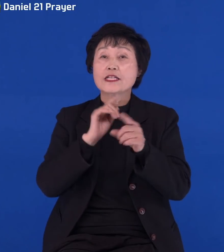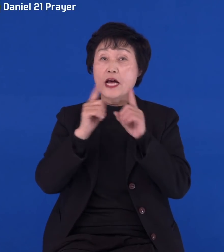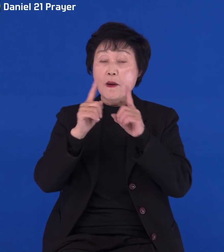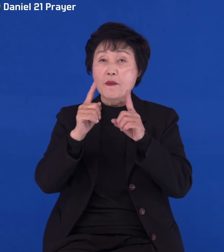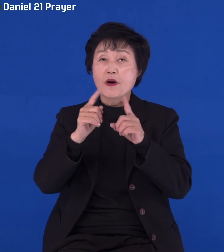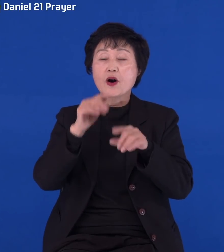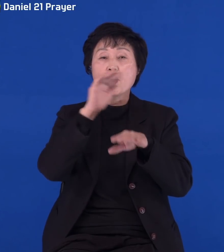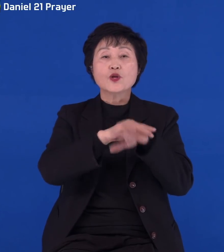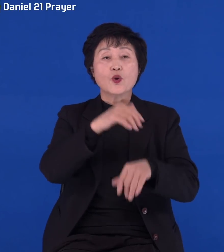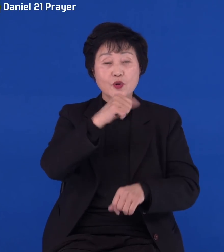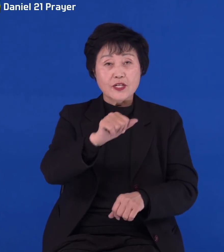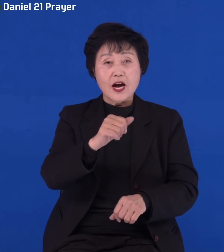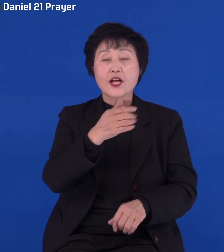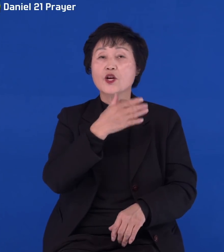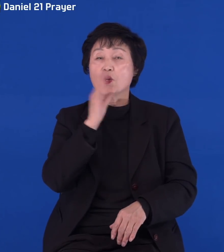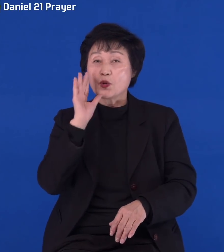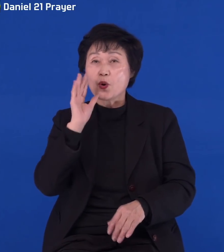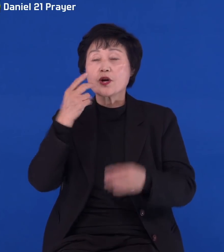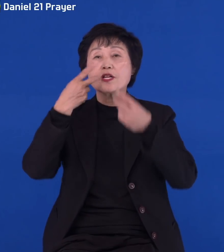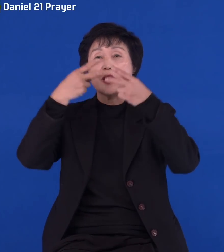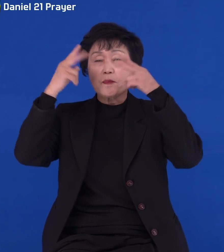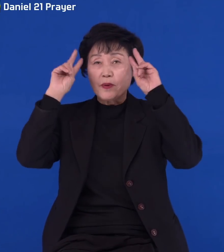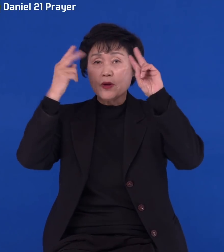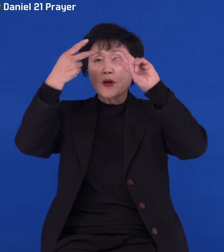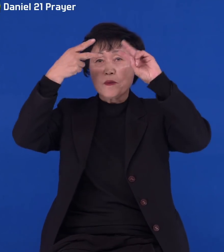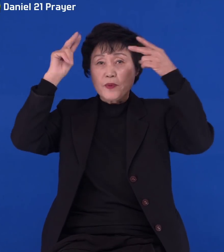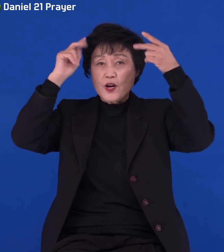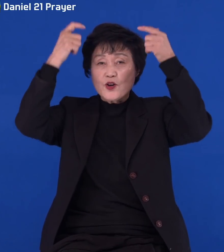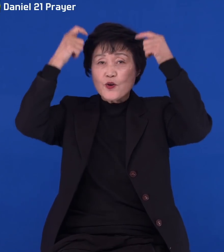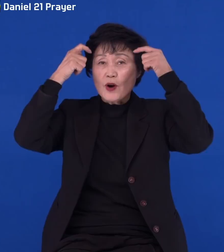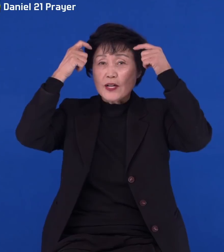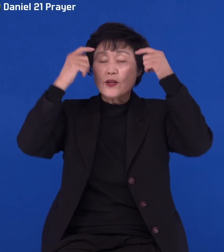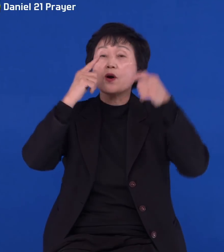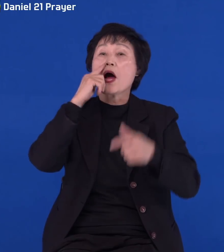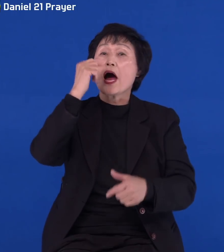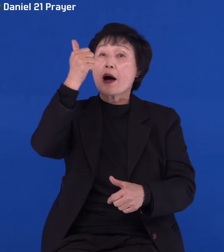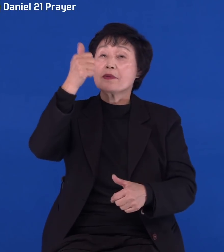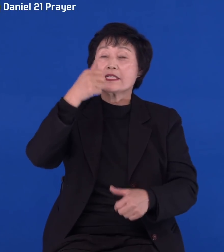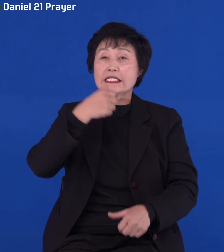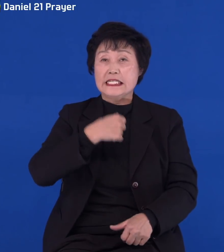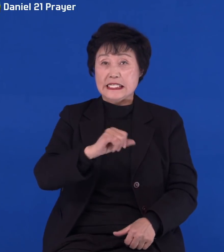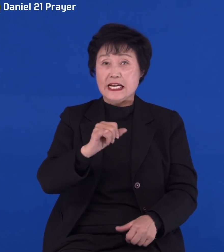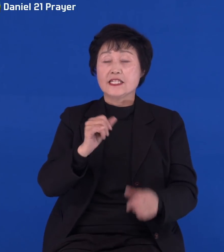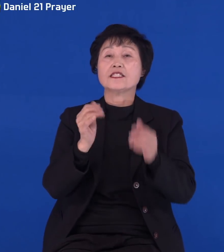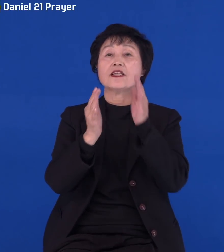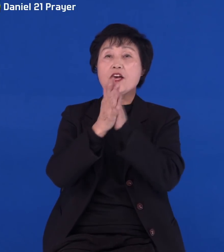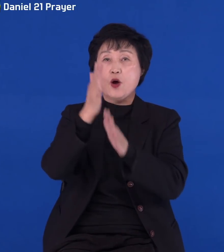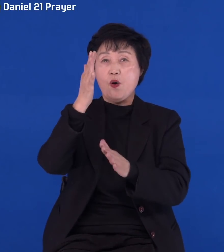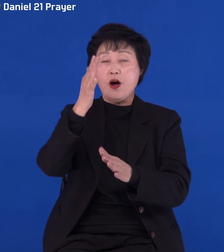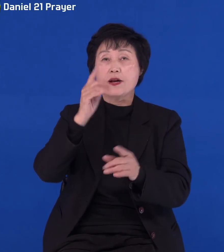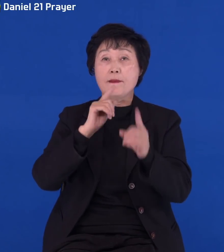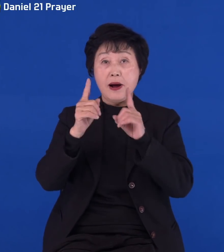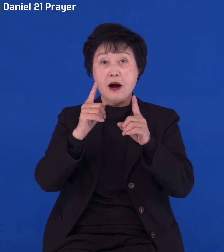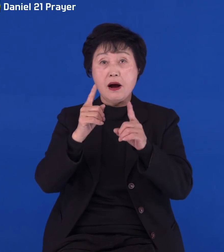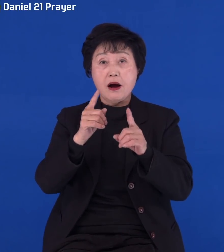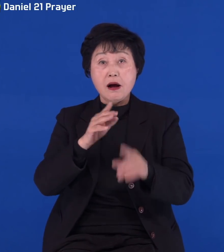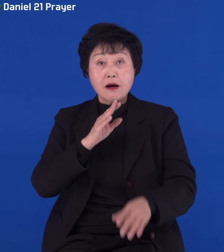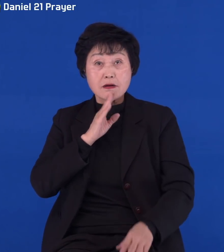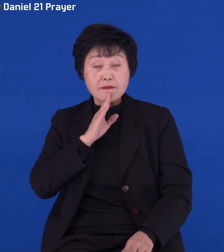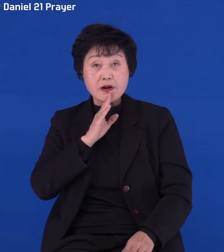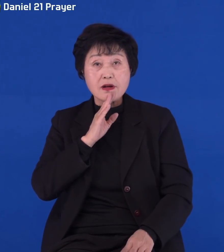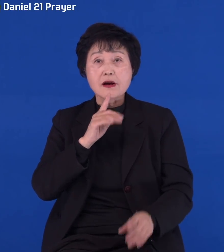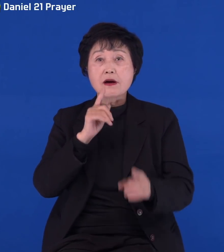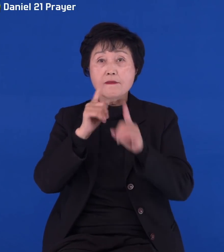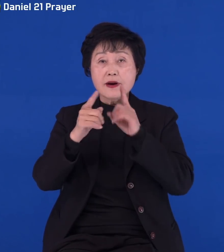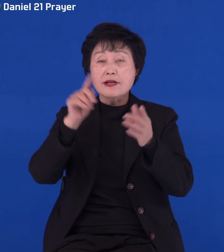노인의 면류관이요 아비는 자식의 영환이라. 이 말씀이 실제인 거예요, 여러분. 이 말씀을 믿은 대로 응답해 주기